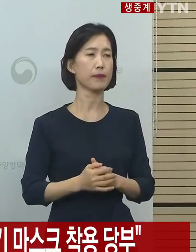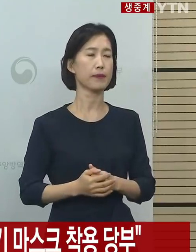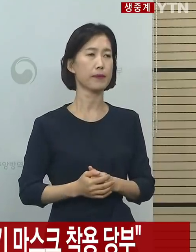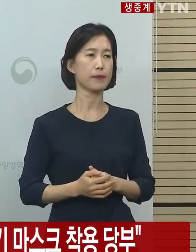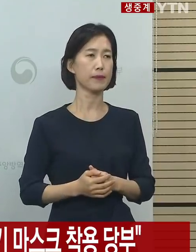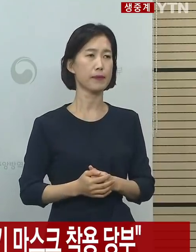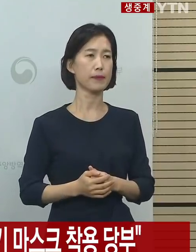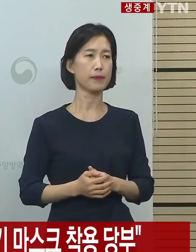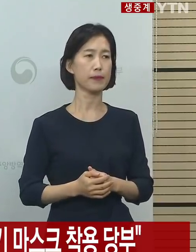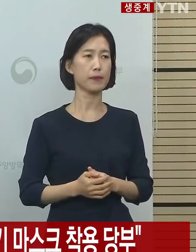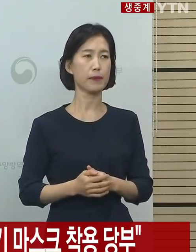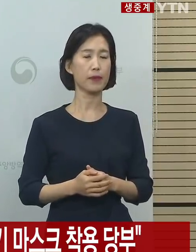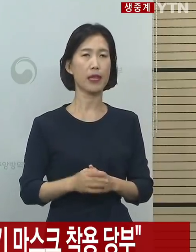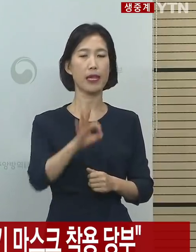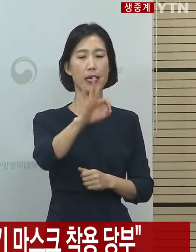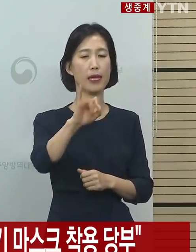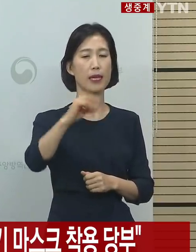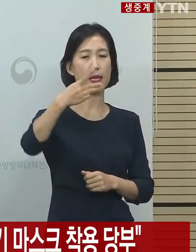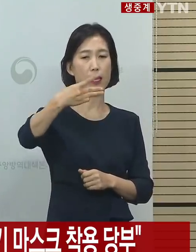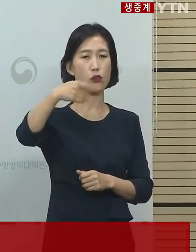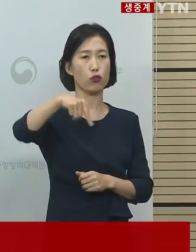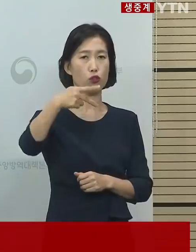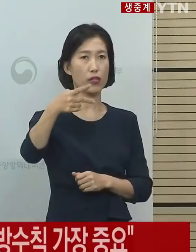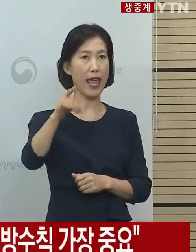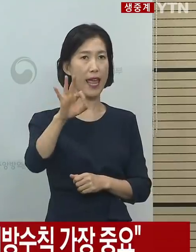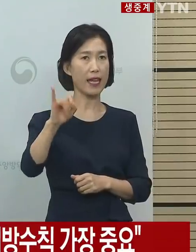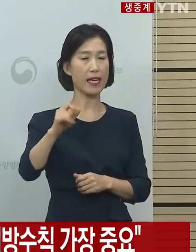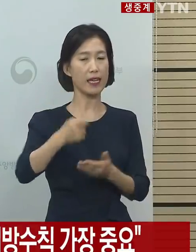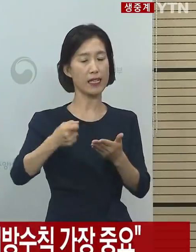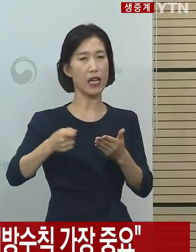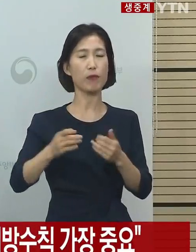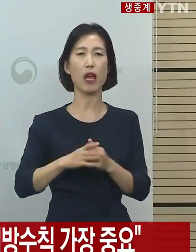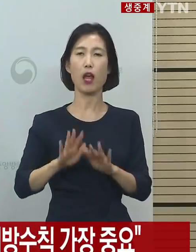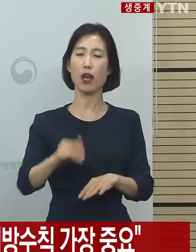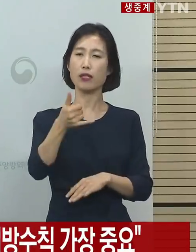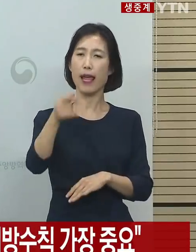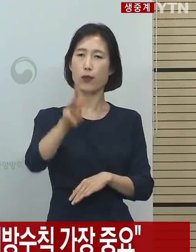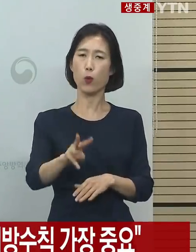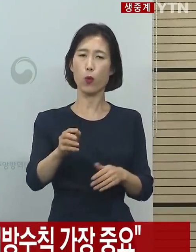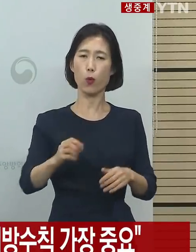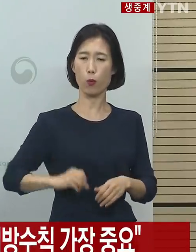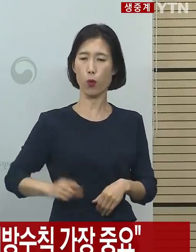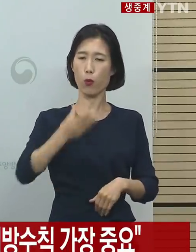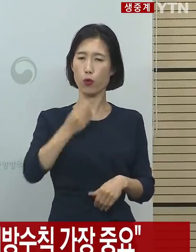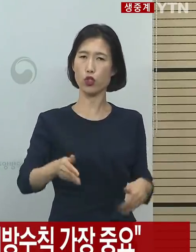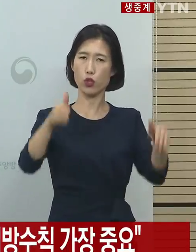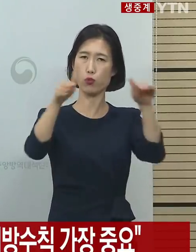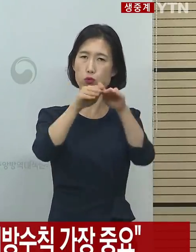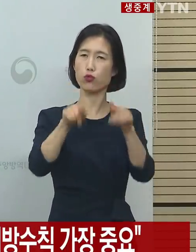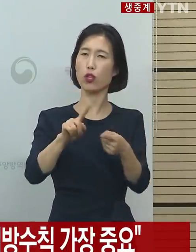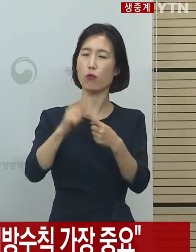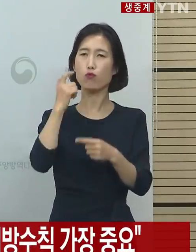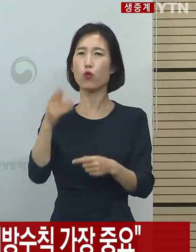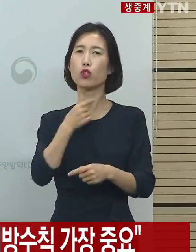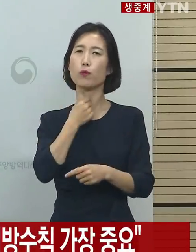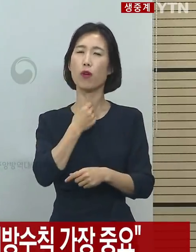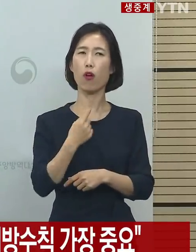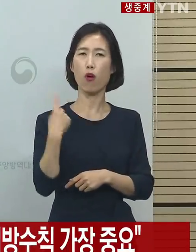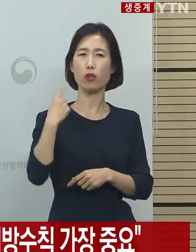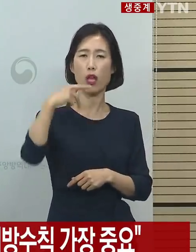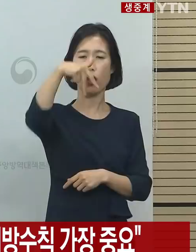주십시오. 예, 이투데이 김지영입니다. 그 세종청사 관련 질문인데요. 그 줌바 댄스 관련